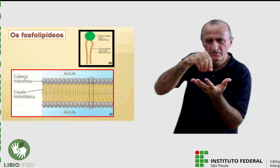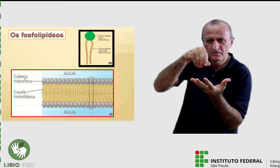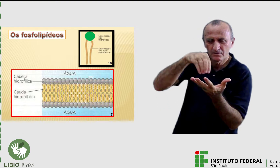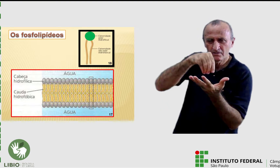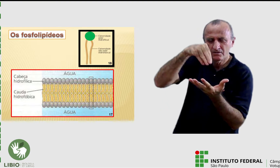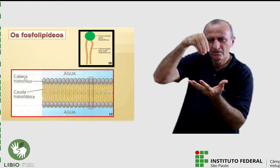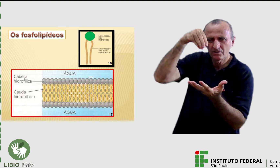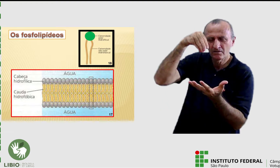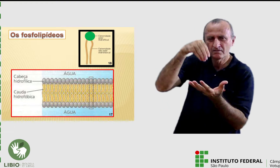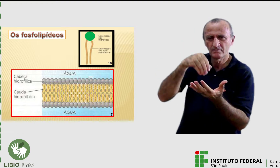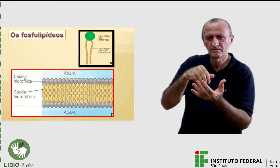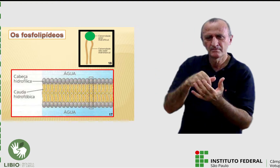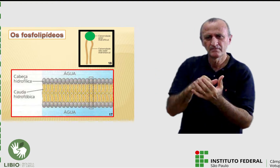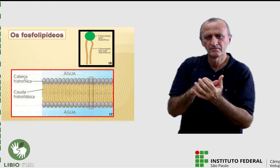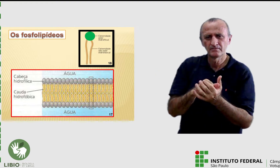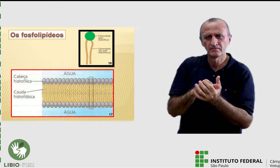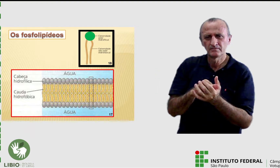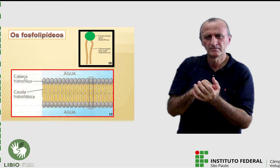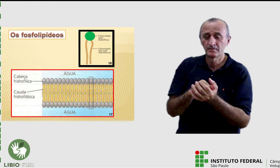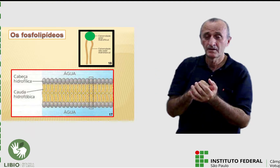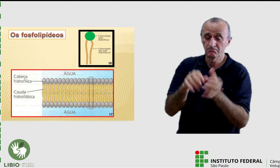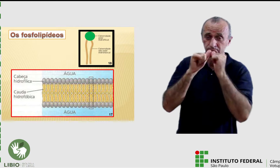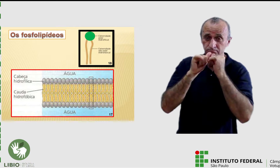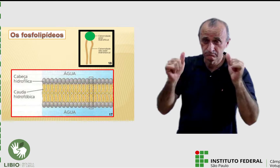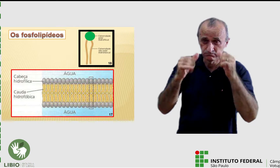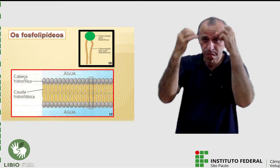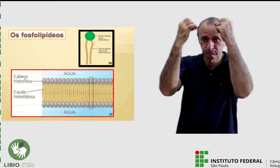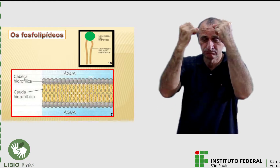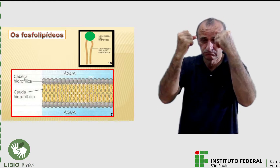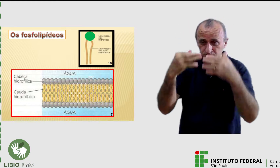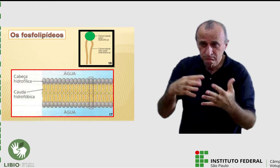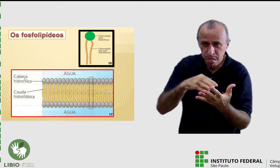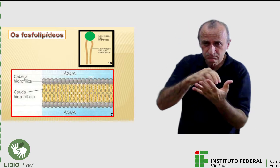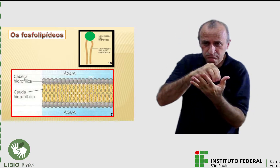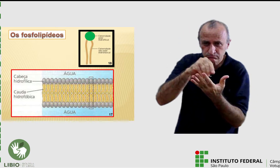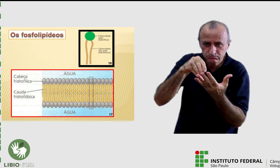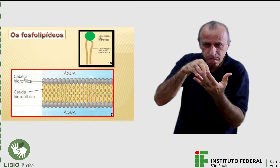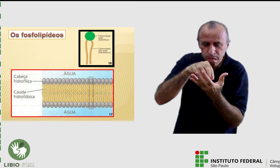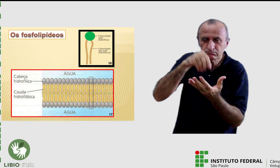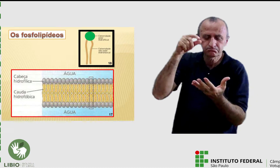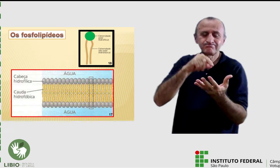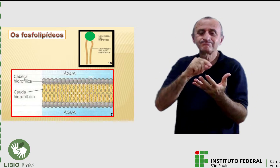fosfolipídio. Então, dizemos que os fosfolipídios são moléculas